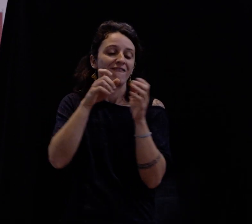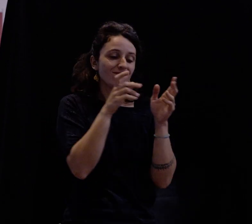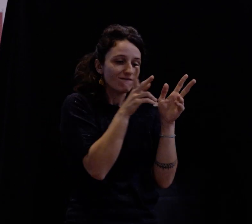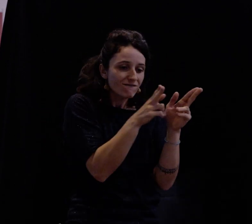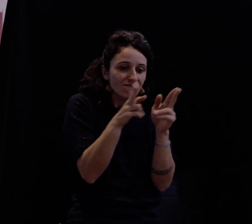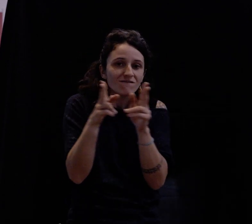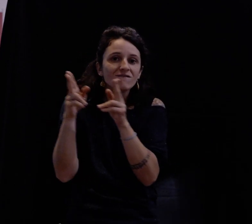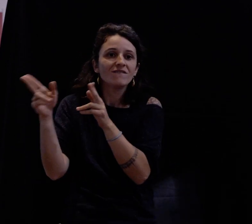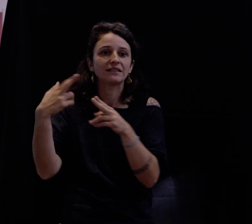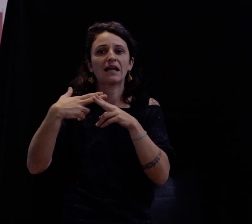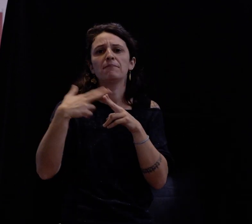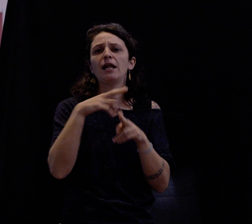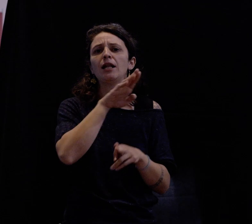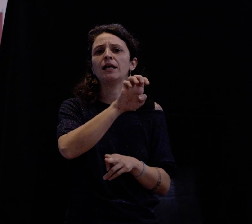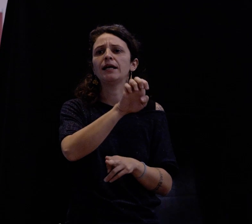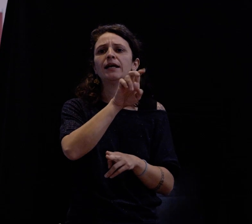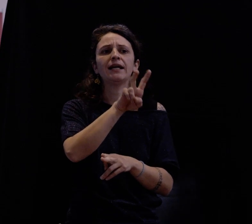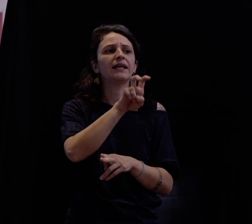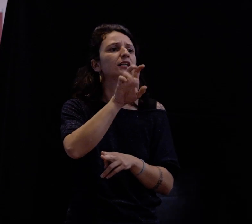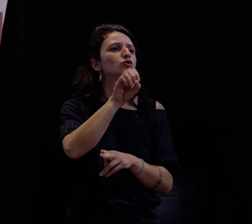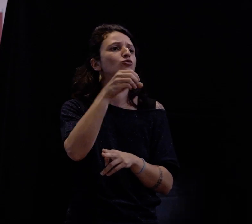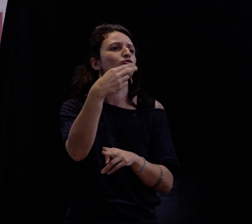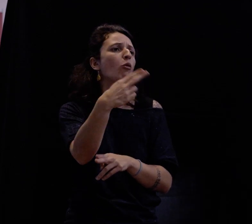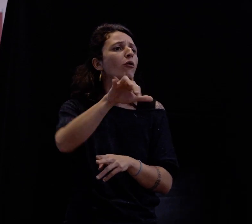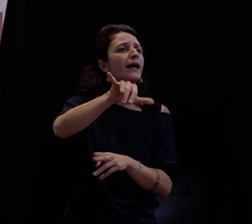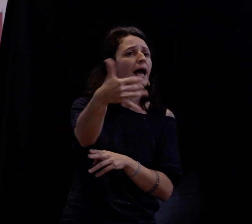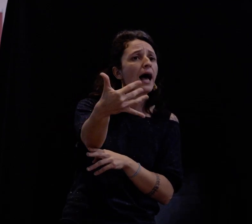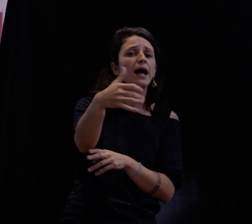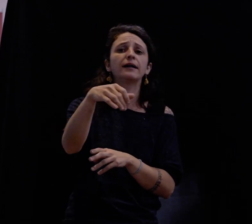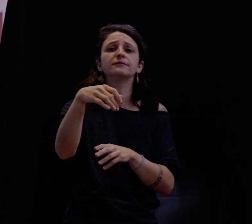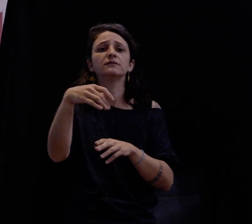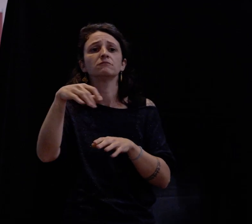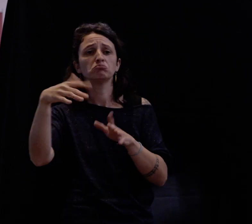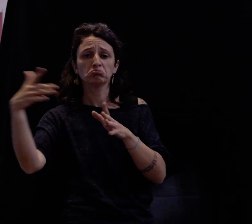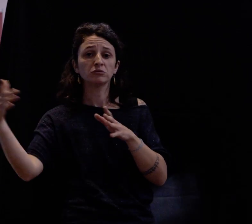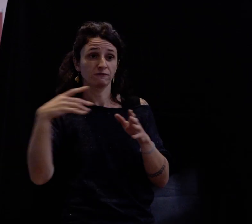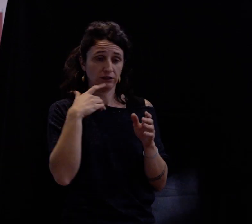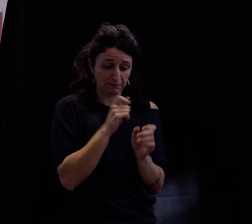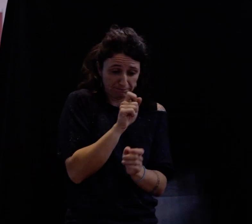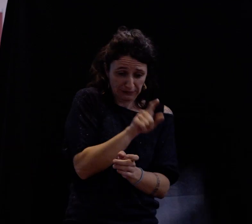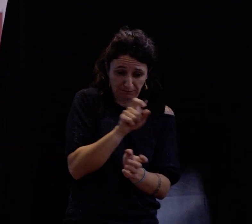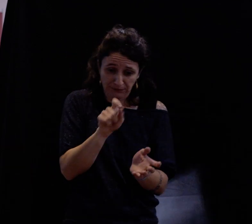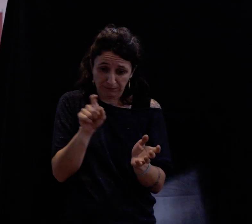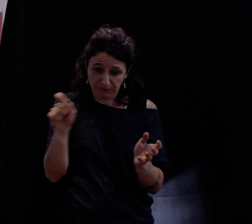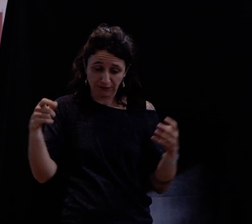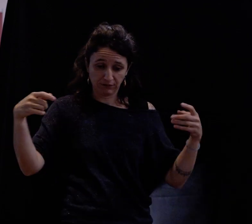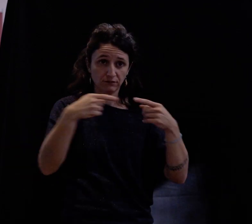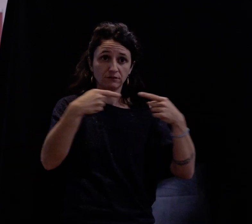les résultats d'analyse génétique, vous avez vu exon 15, ça veut dire que c'est le paragraphe 15 qui est concerné.